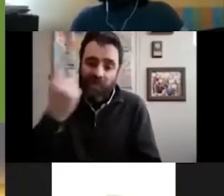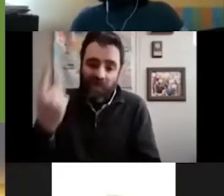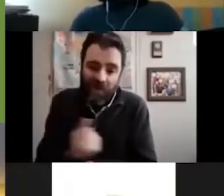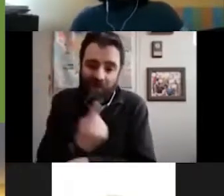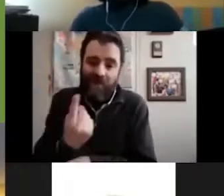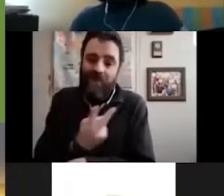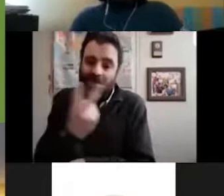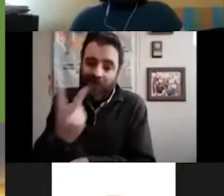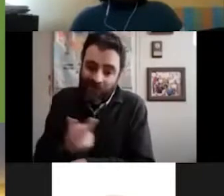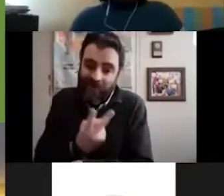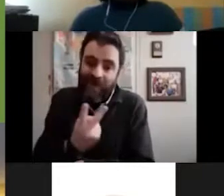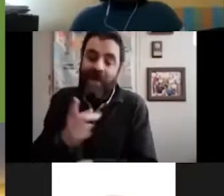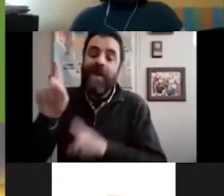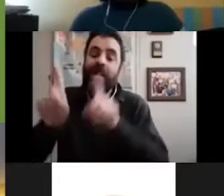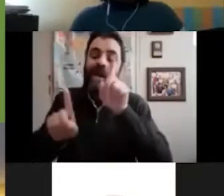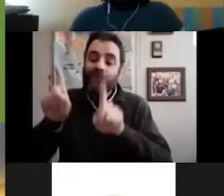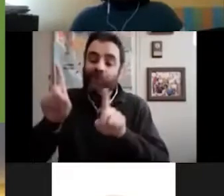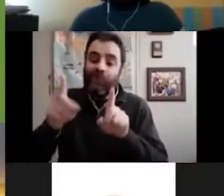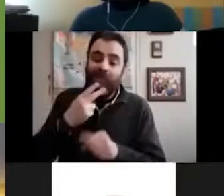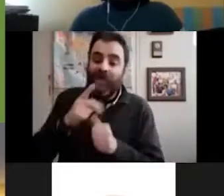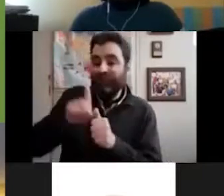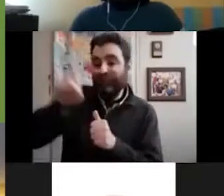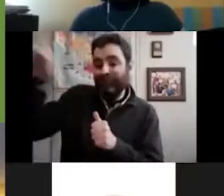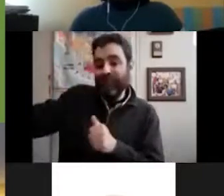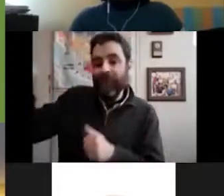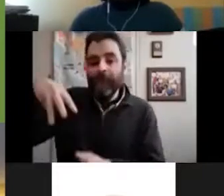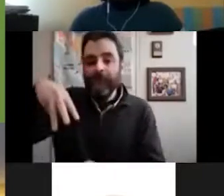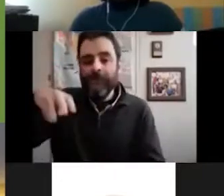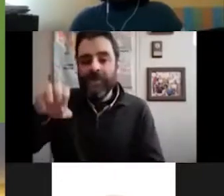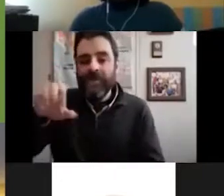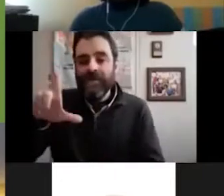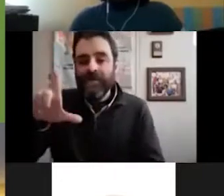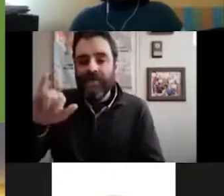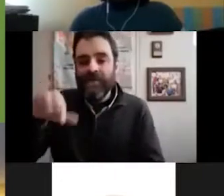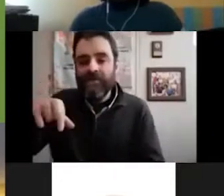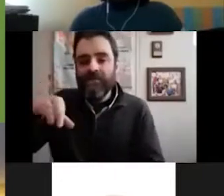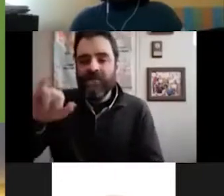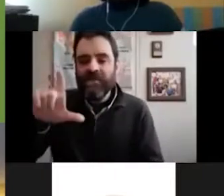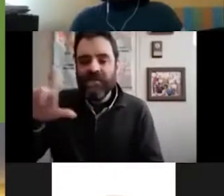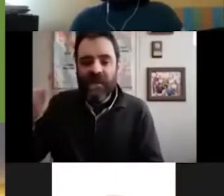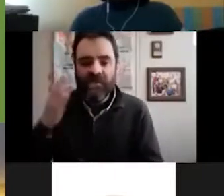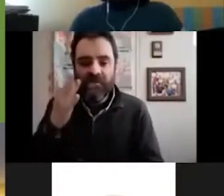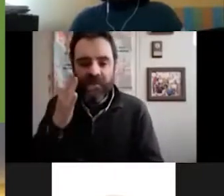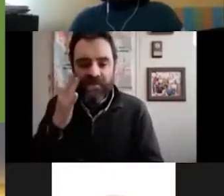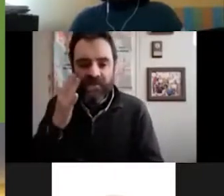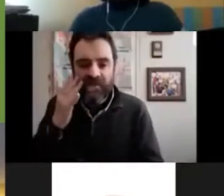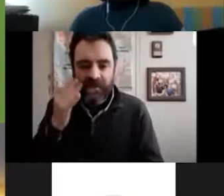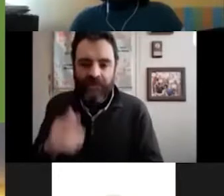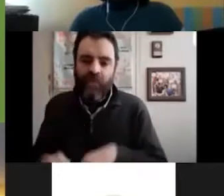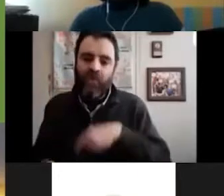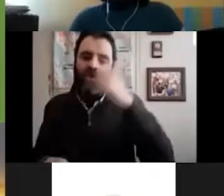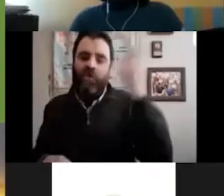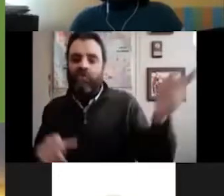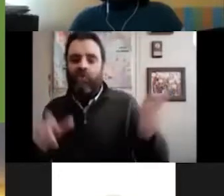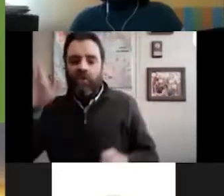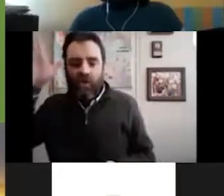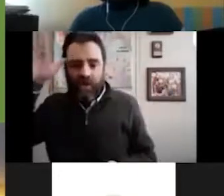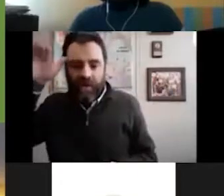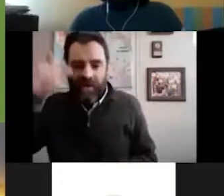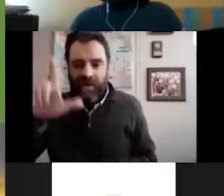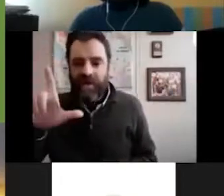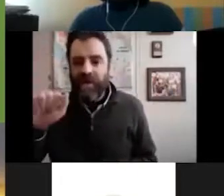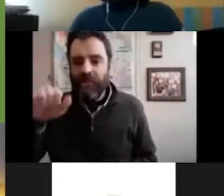a gran distancia, por ejemplo, viajan 1 hora, 2 horas, algunos viven en Melipilla, por